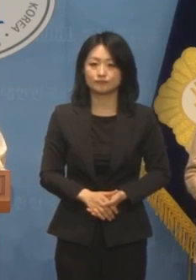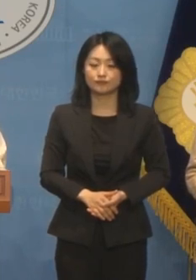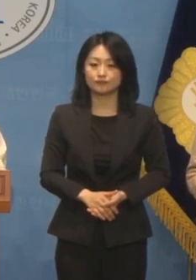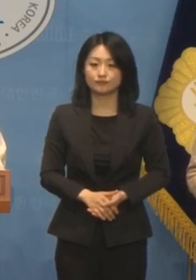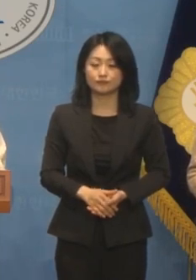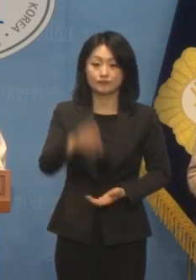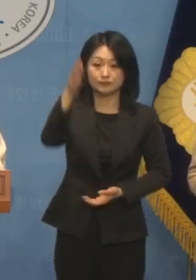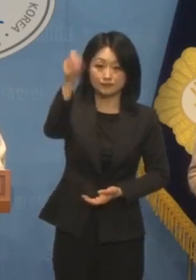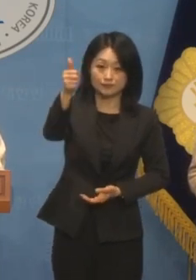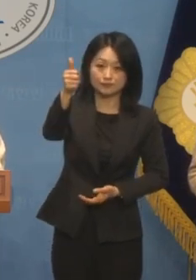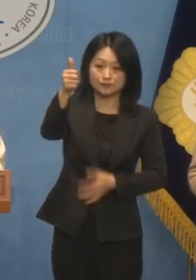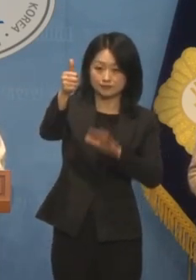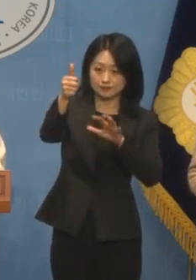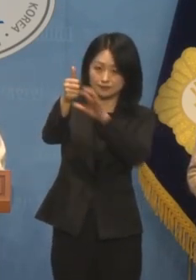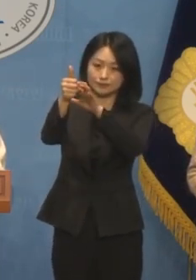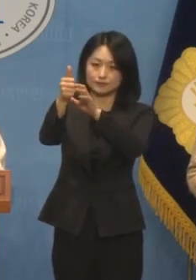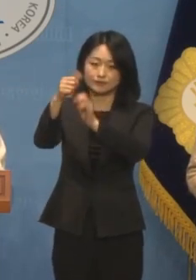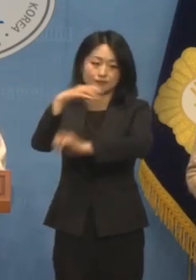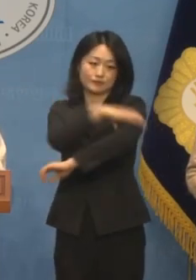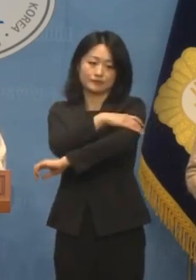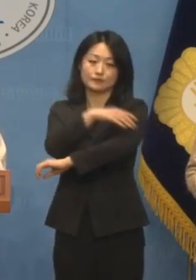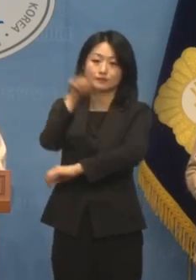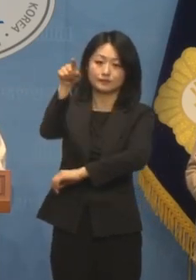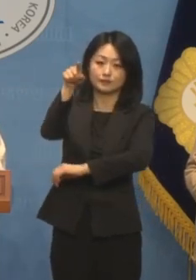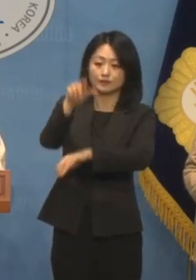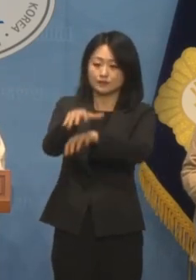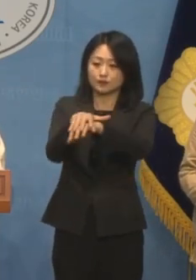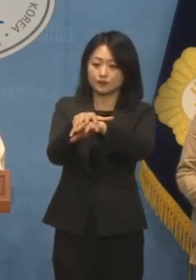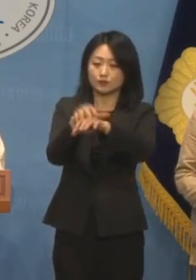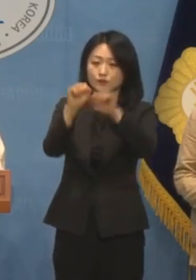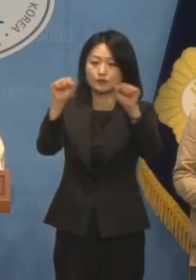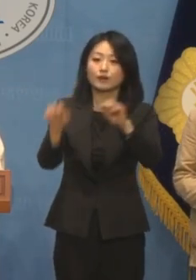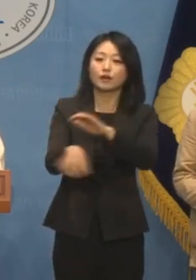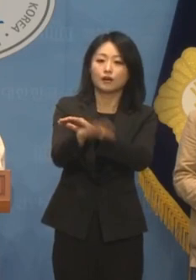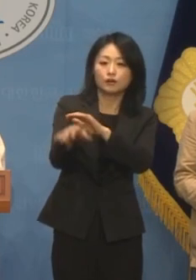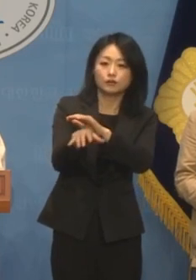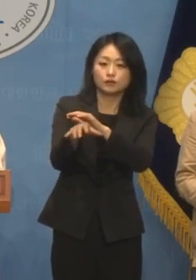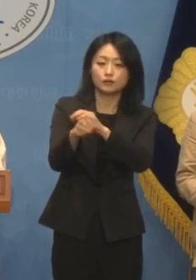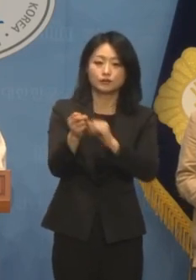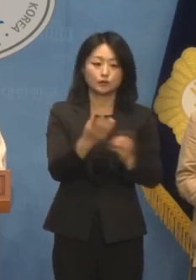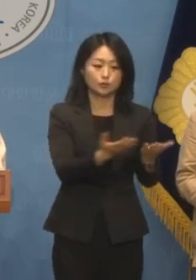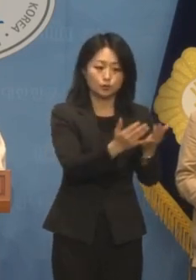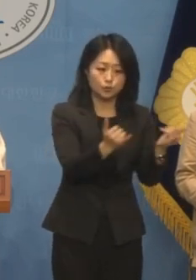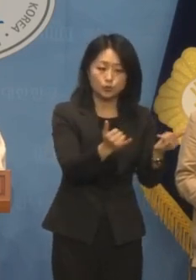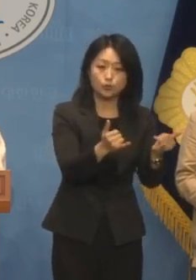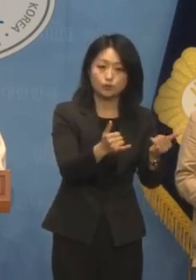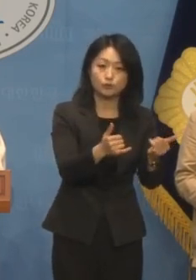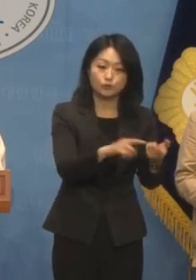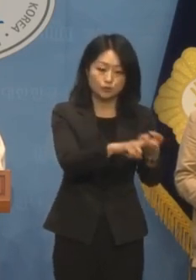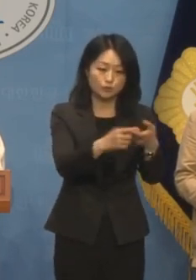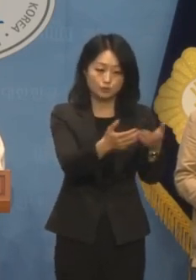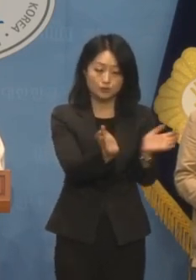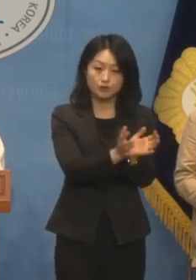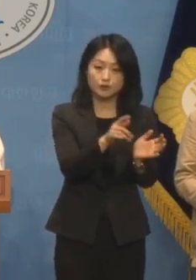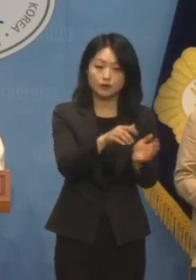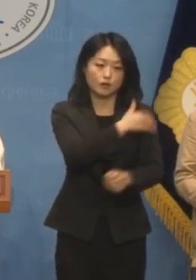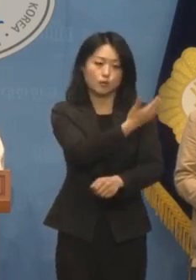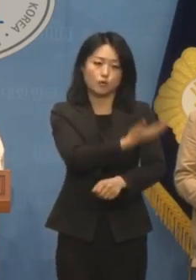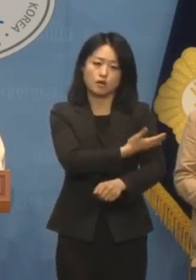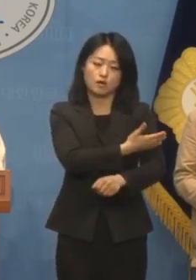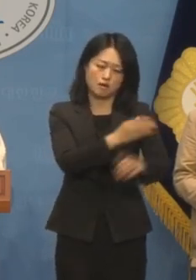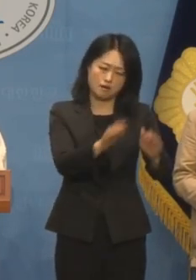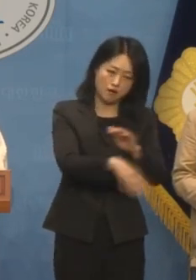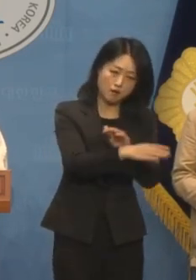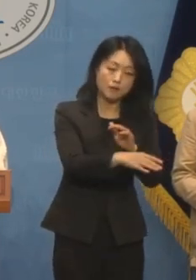대표 1인에게 집중된 권한으로 인한 부실한 조직 체계와 구멍 나버린 노동권은 결국 구조된 동물의 삶의